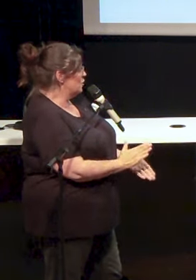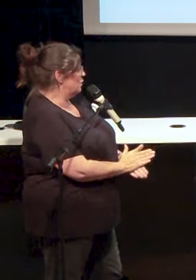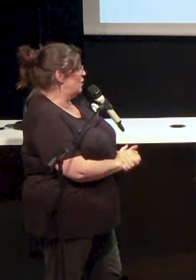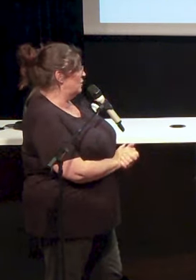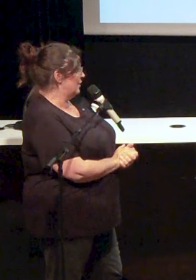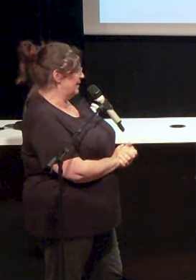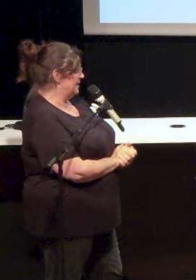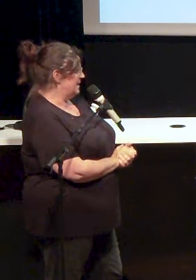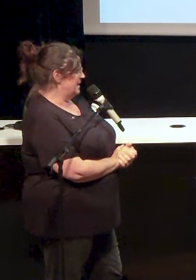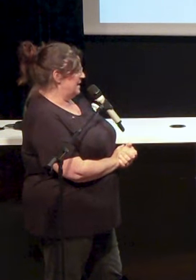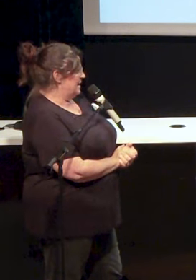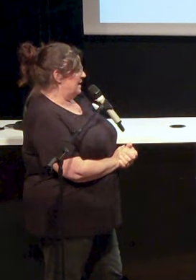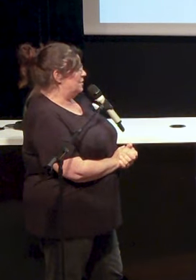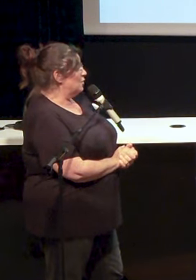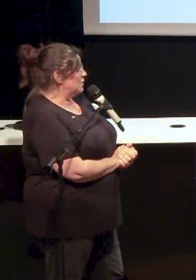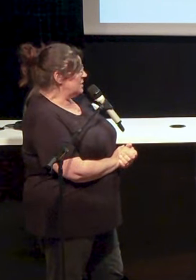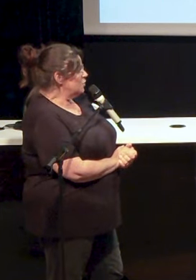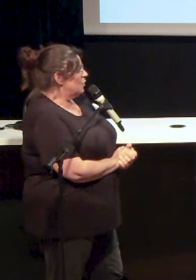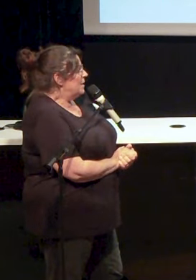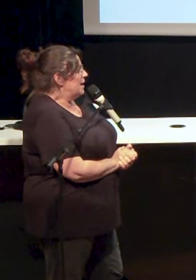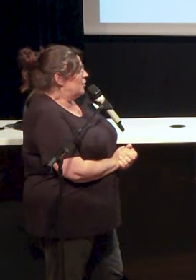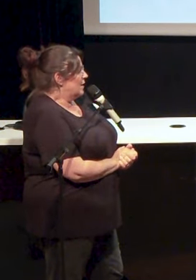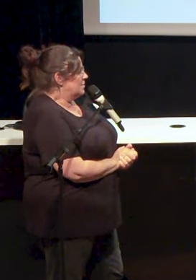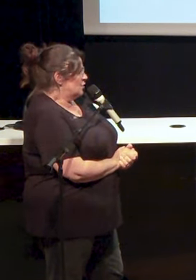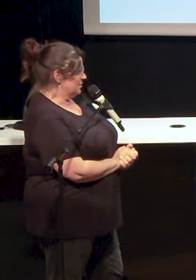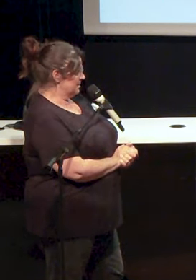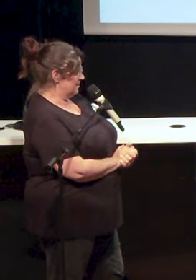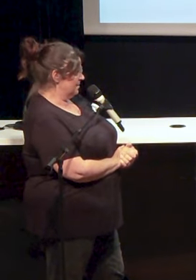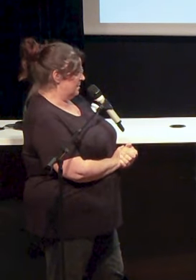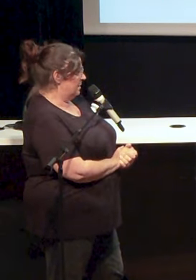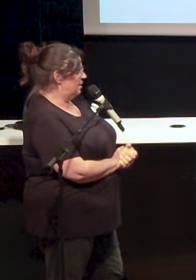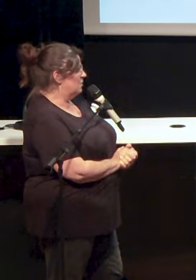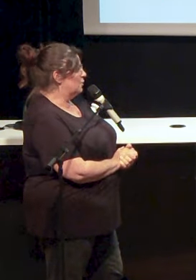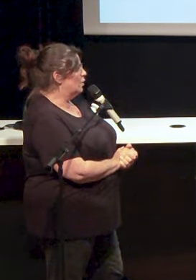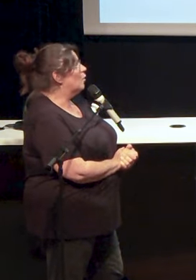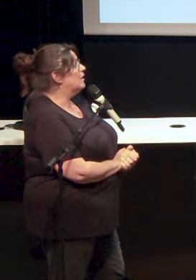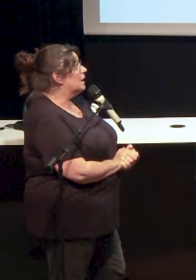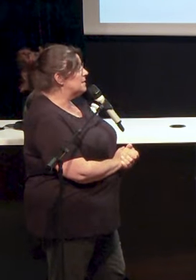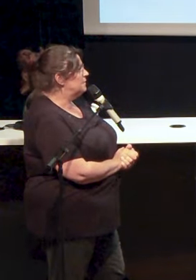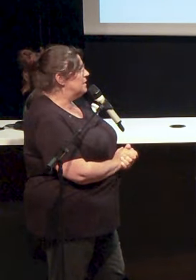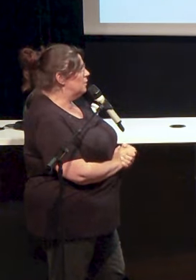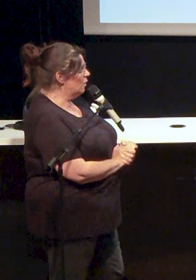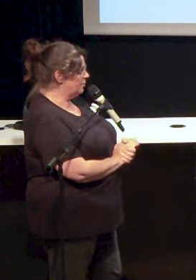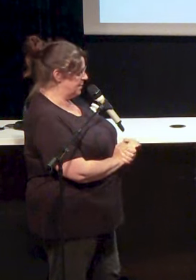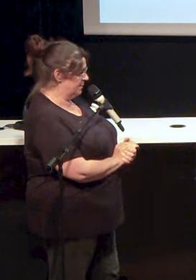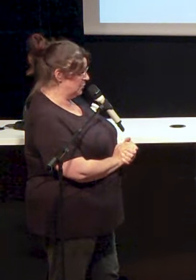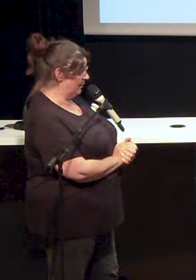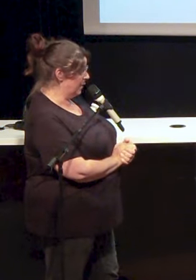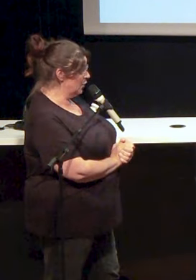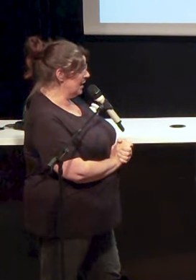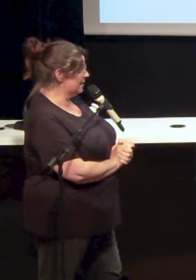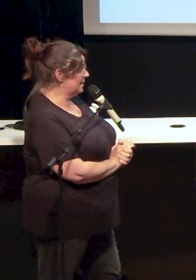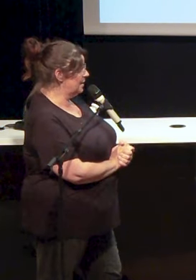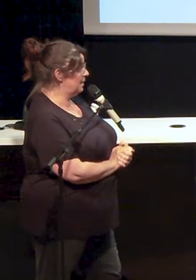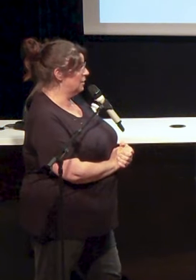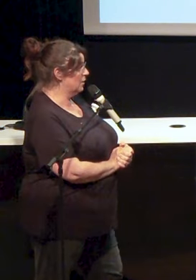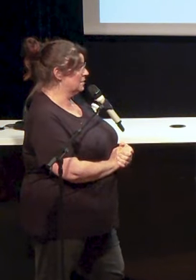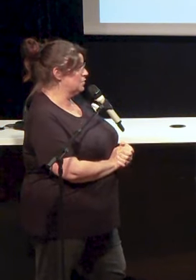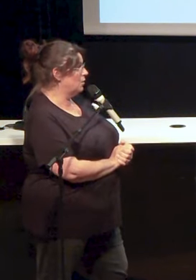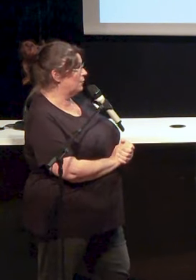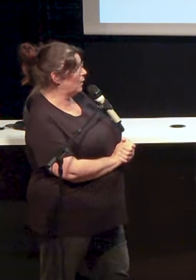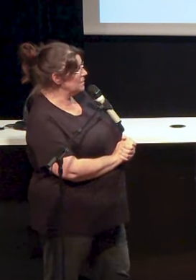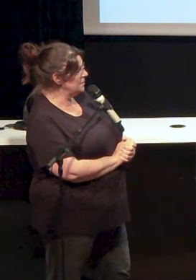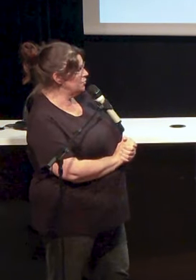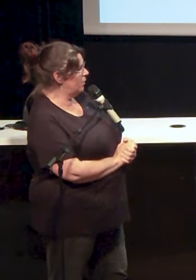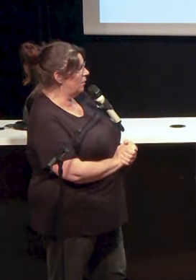c'est une autre langue. Et donc, quand ils nous remettent la correction, donc on regarde sa vidéo, puis en même temps, on va regarder la